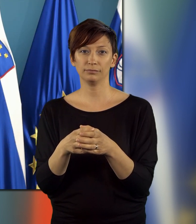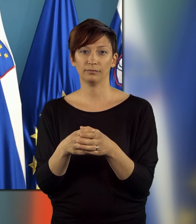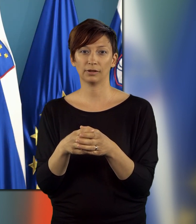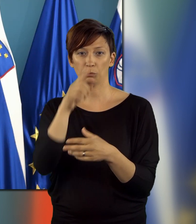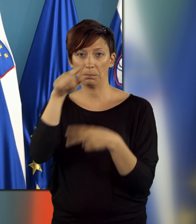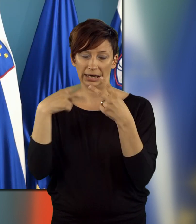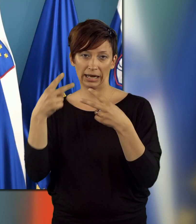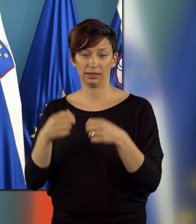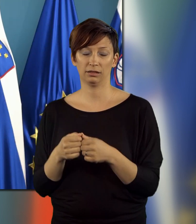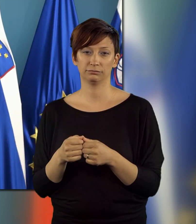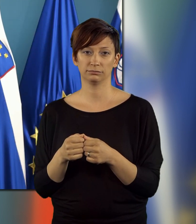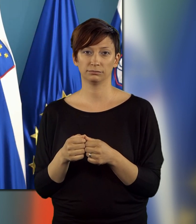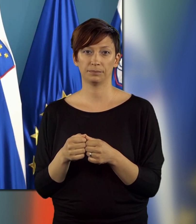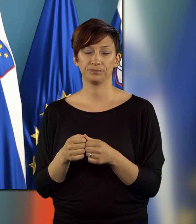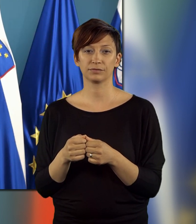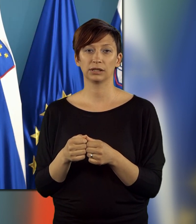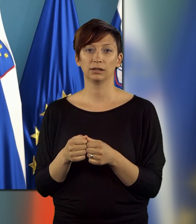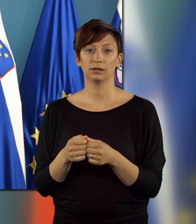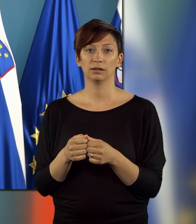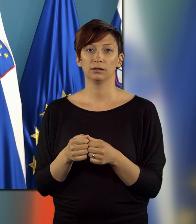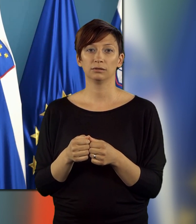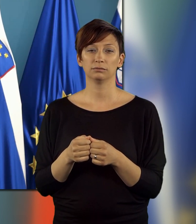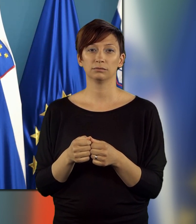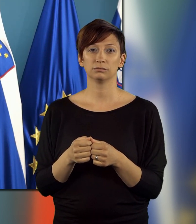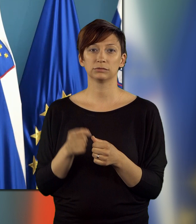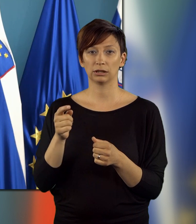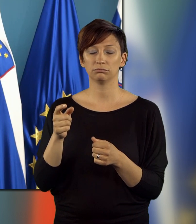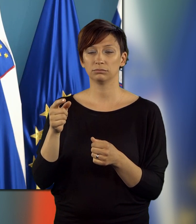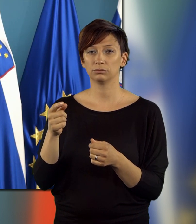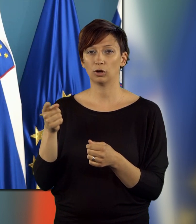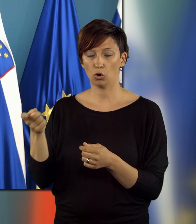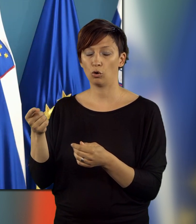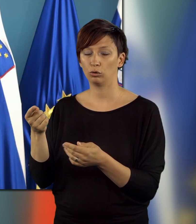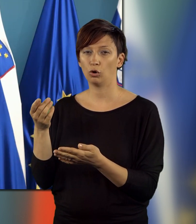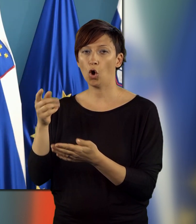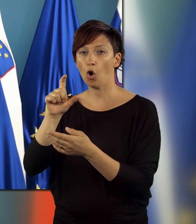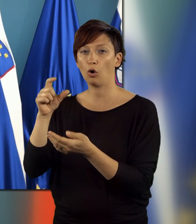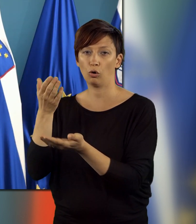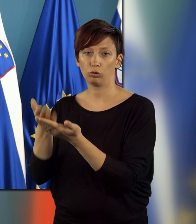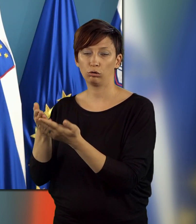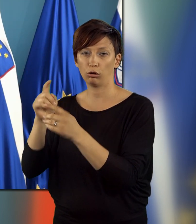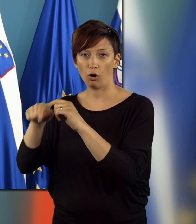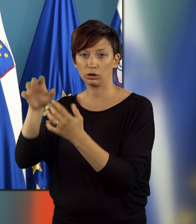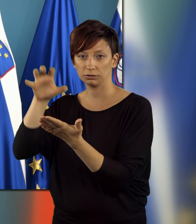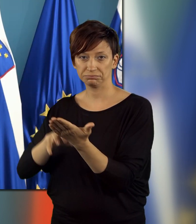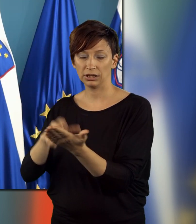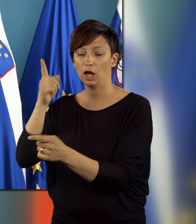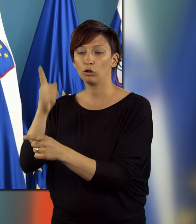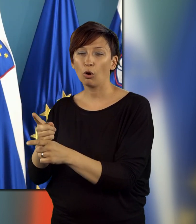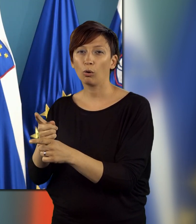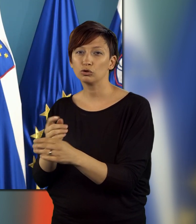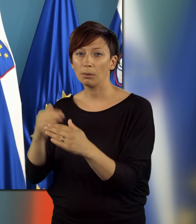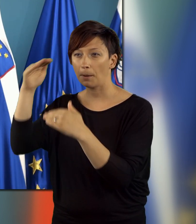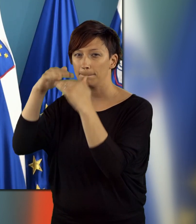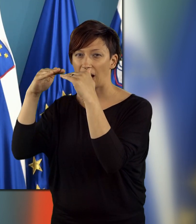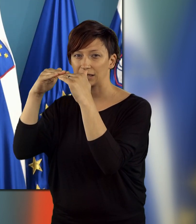v pregled. Z odlokom torej določamo